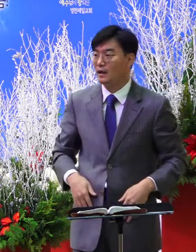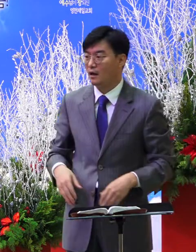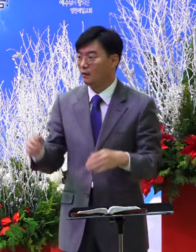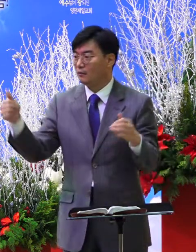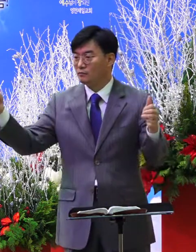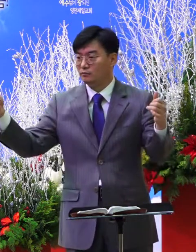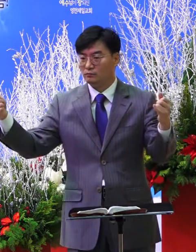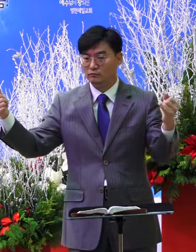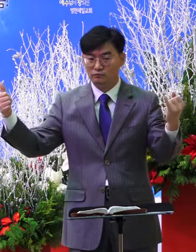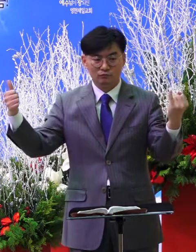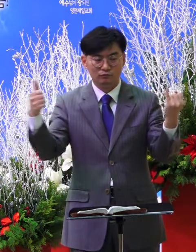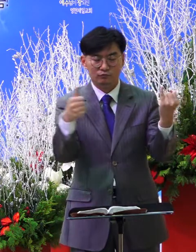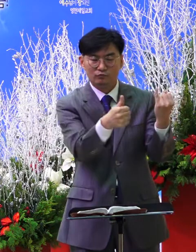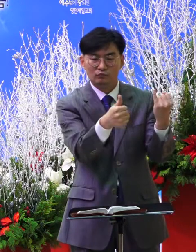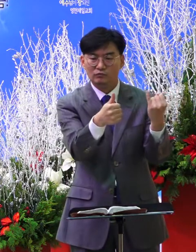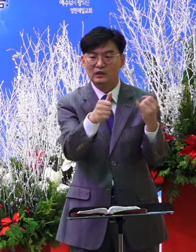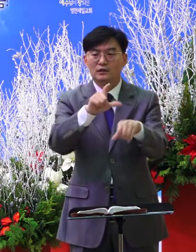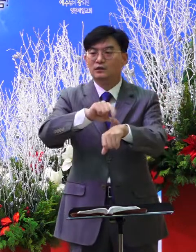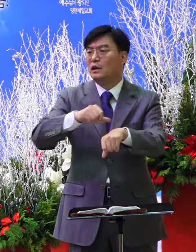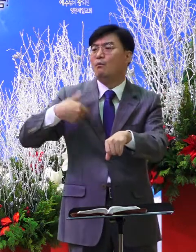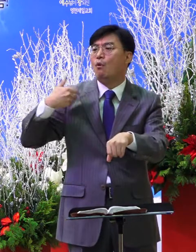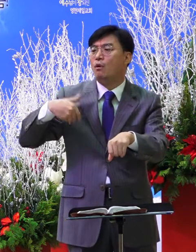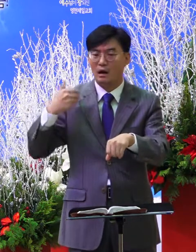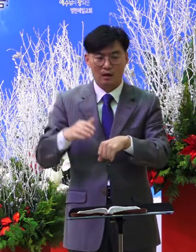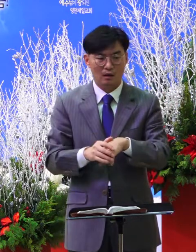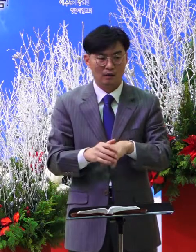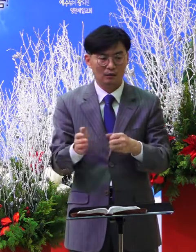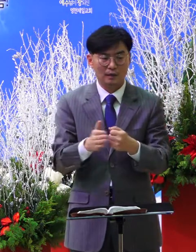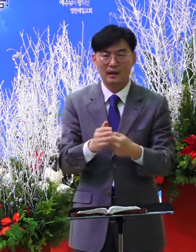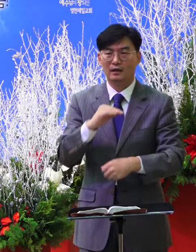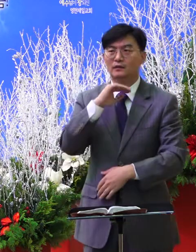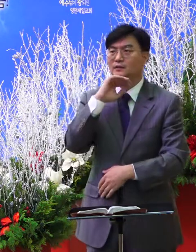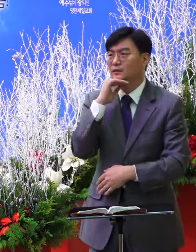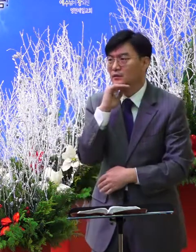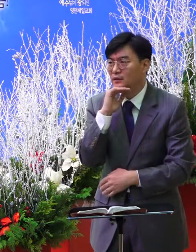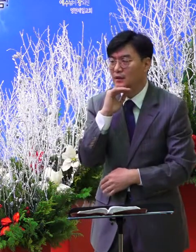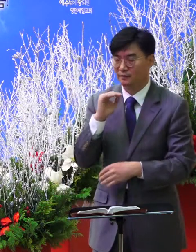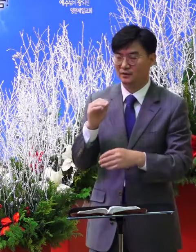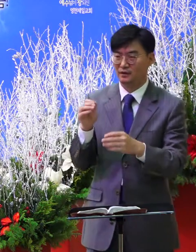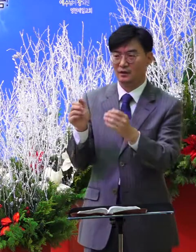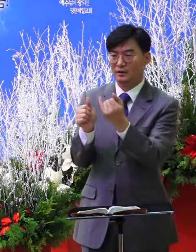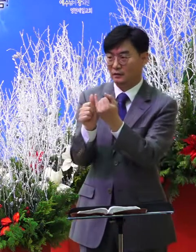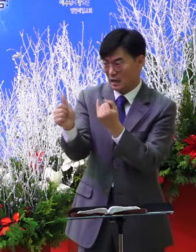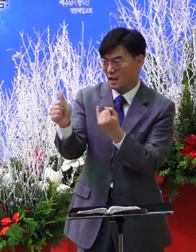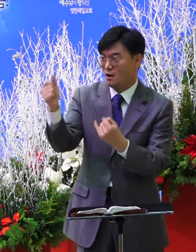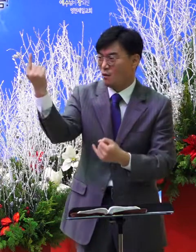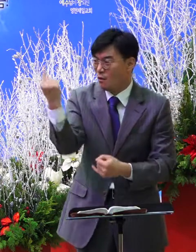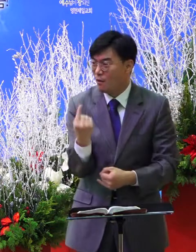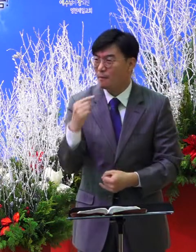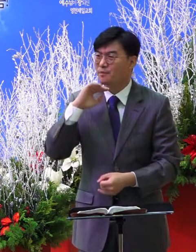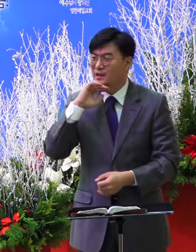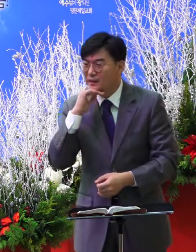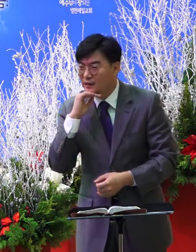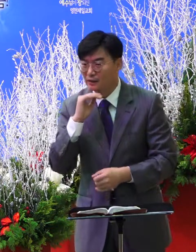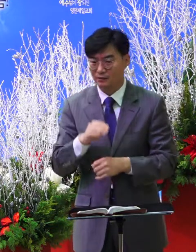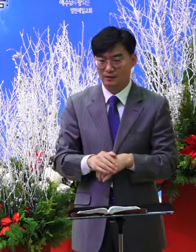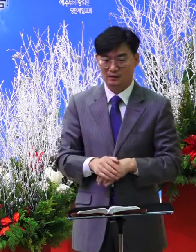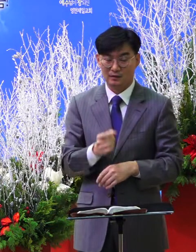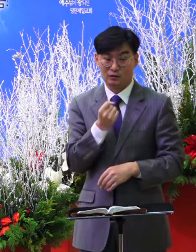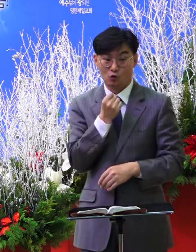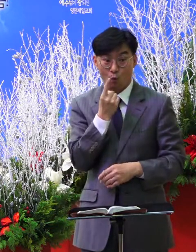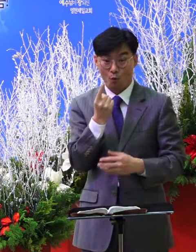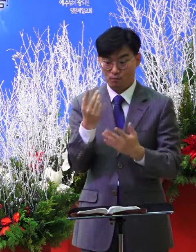들러리들은 등을 들고 문 밖에 나와서 기다리는데 언제 오실지 모르기 때문에 늘 기름을 충분히